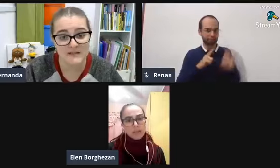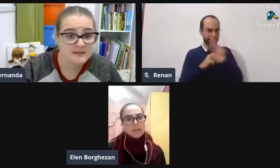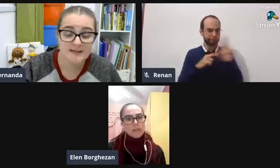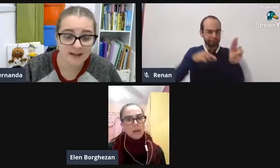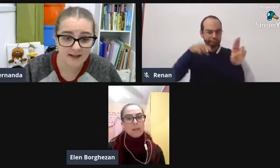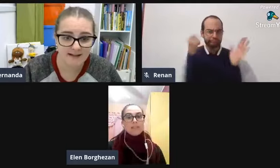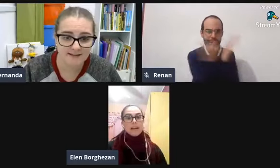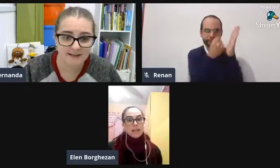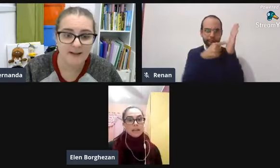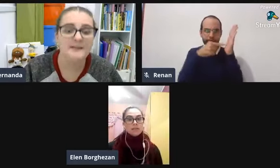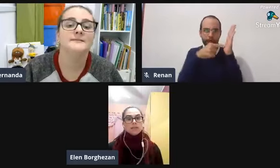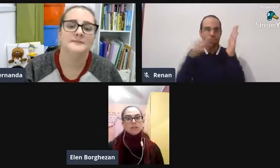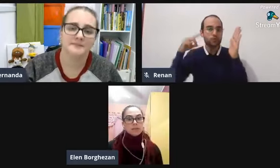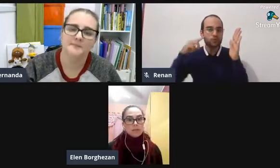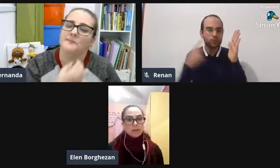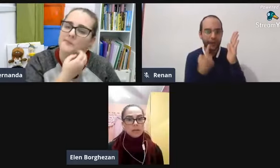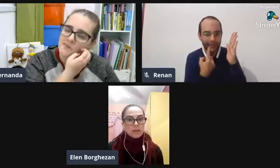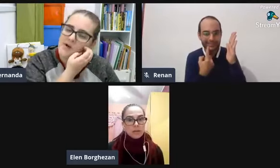Mas Sim, mas aí